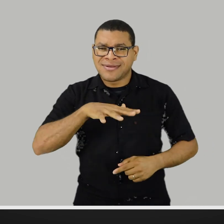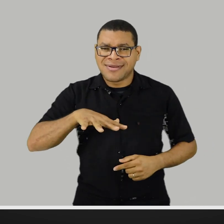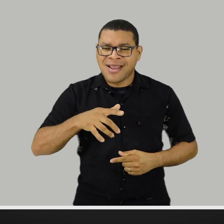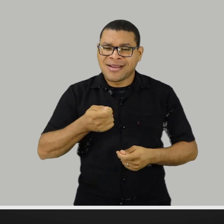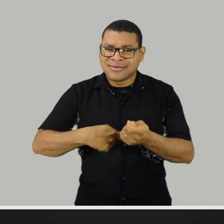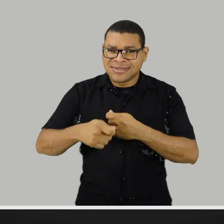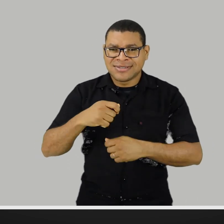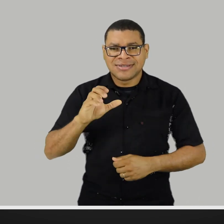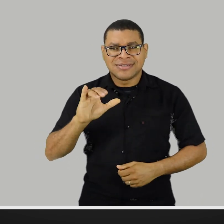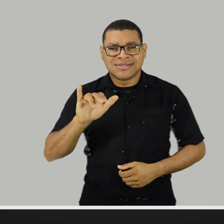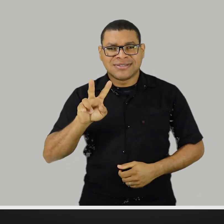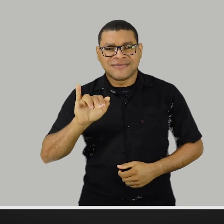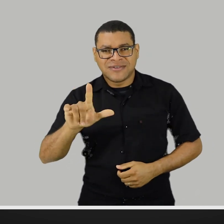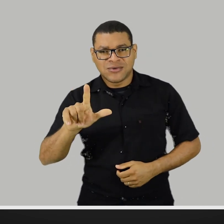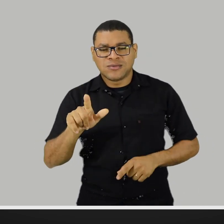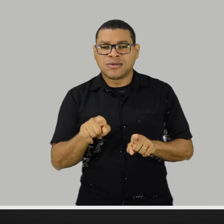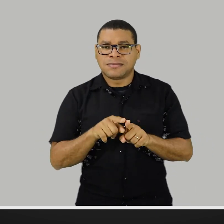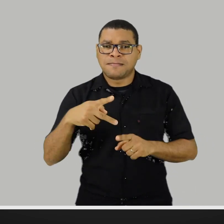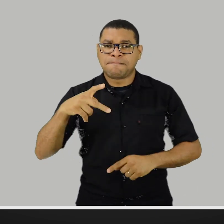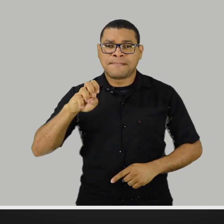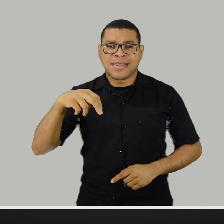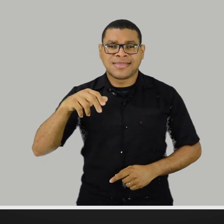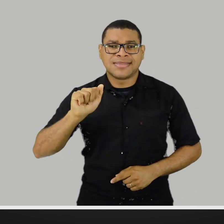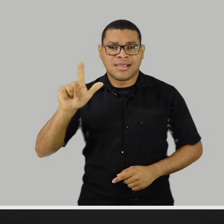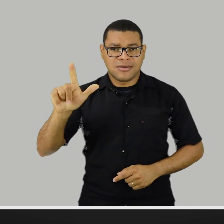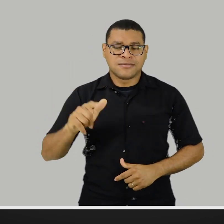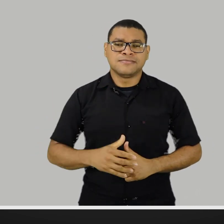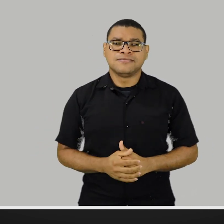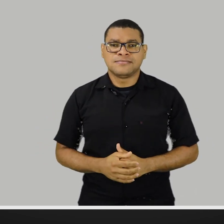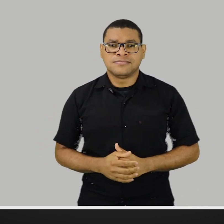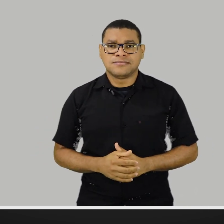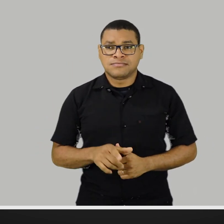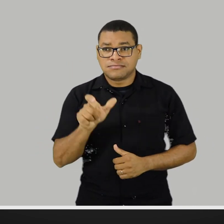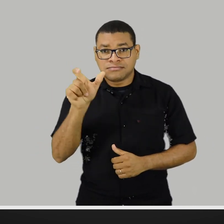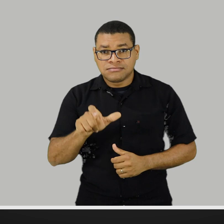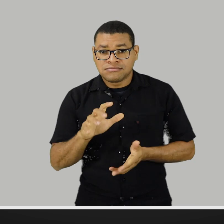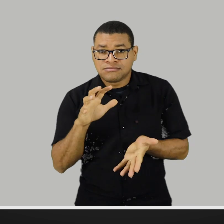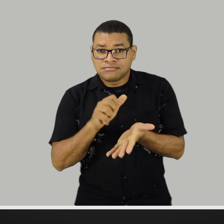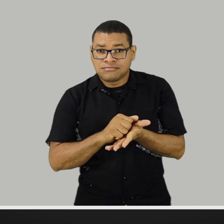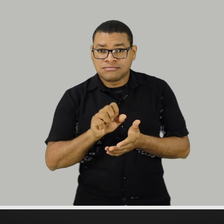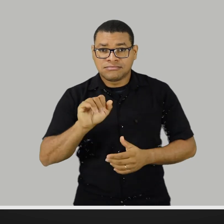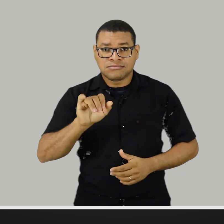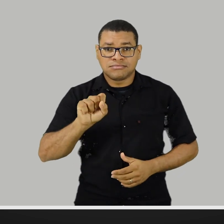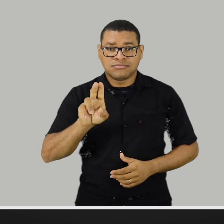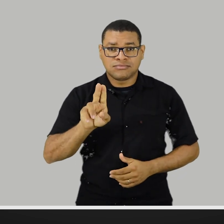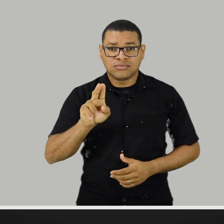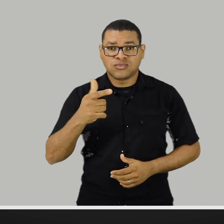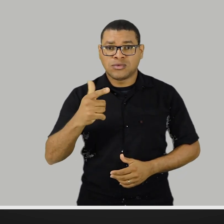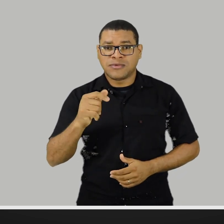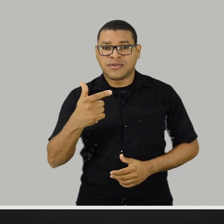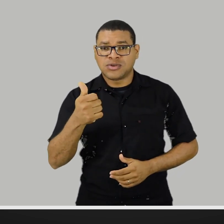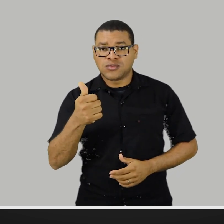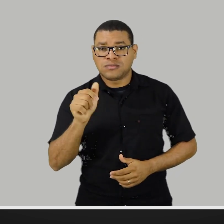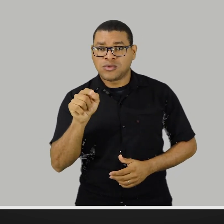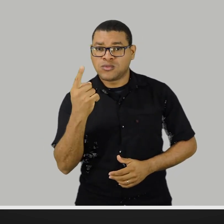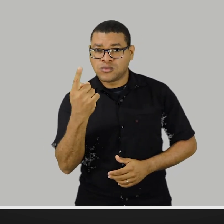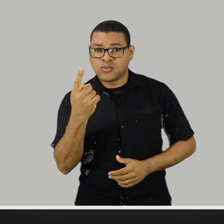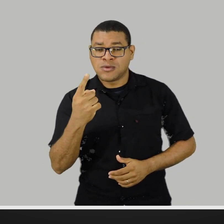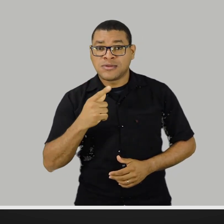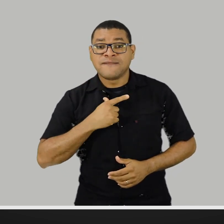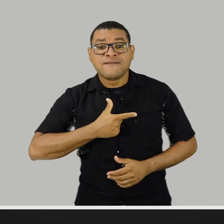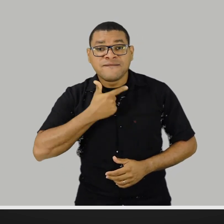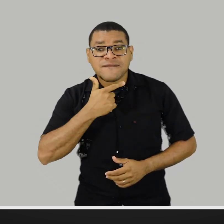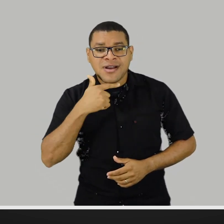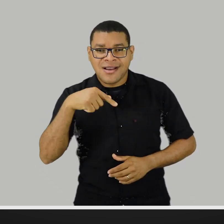Cível ou penal 30 ao se inscrever no Sisu 2020 1.1 para concorrer às vagas